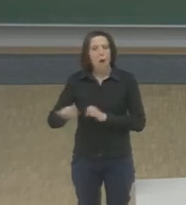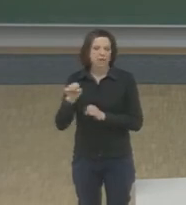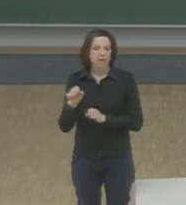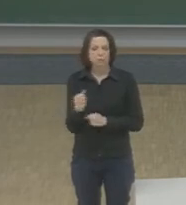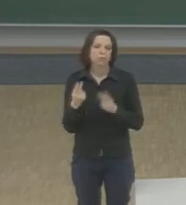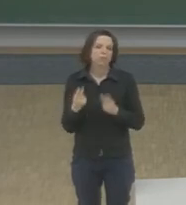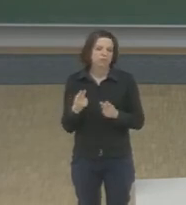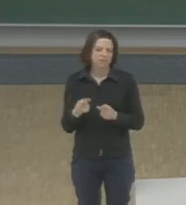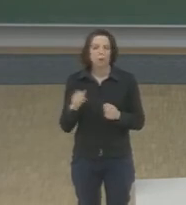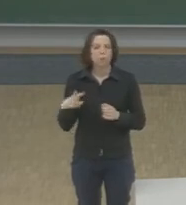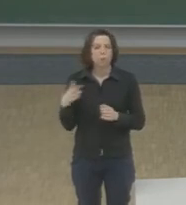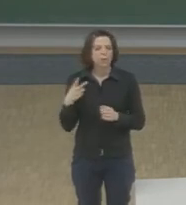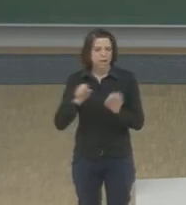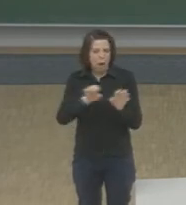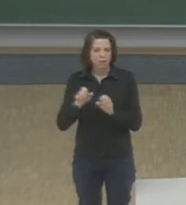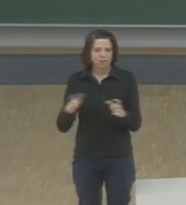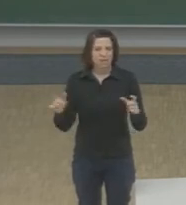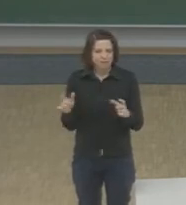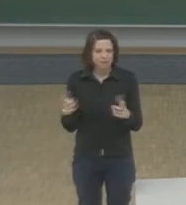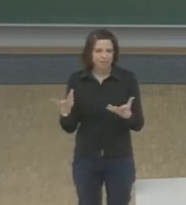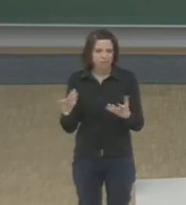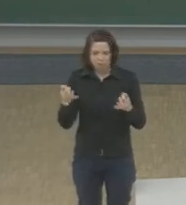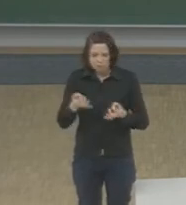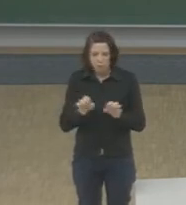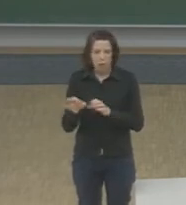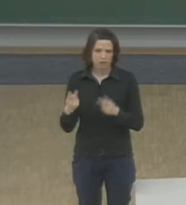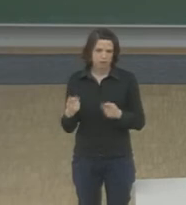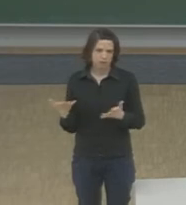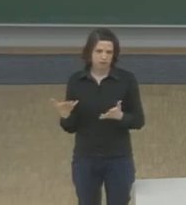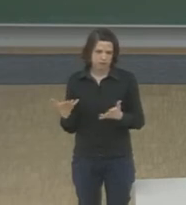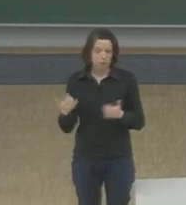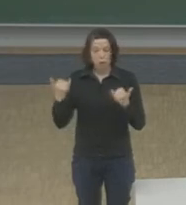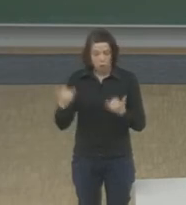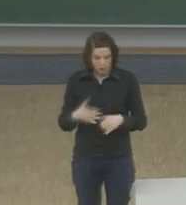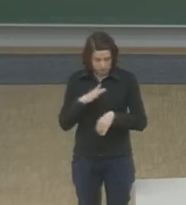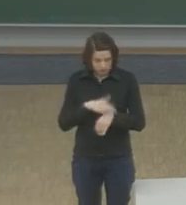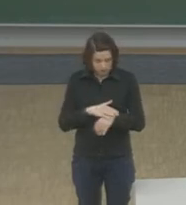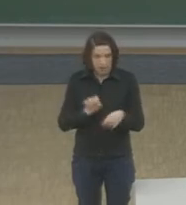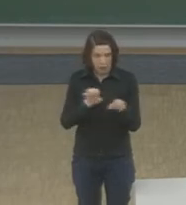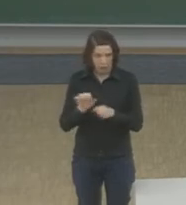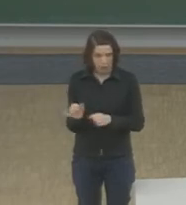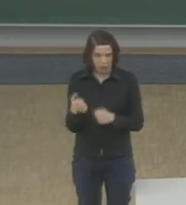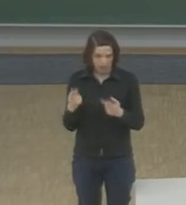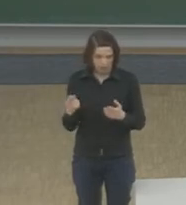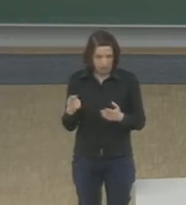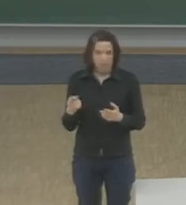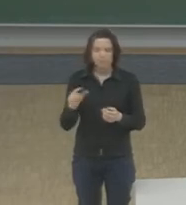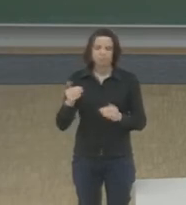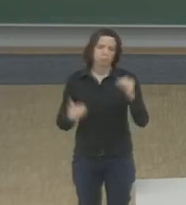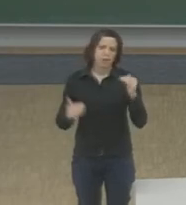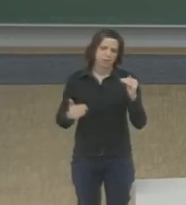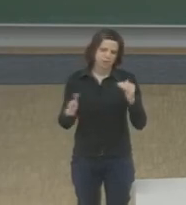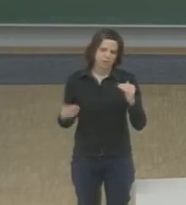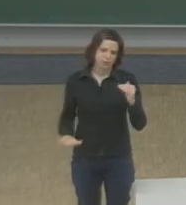modernen Gesellschaft vollends bewusst. Heute stelle sich das Problem der Aufklärung vor allem als ein Problem des